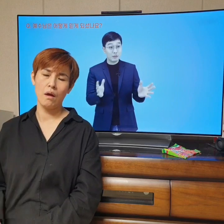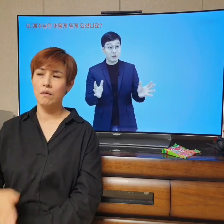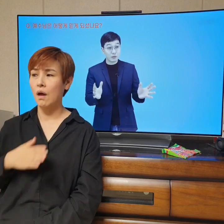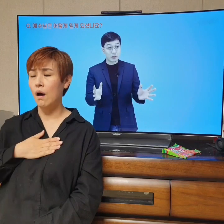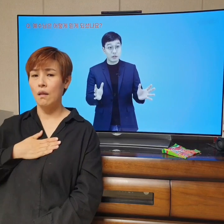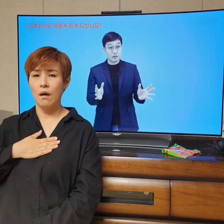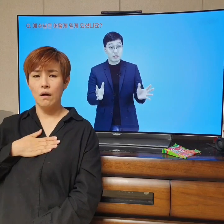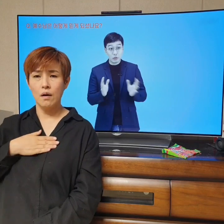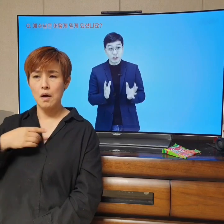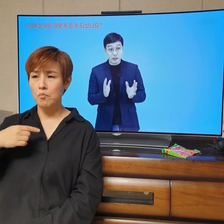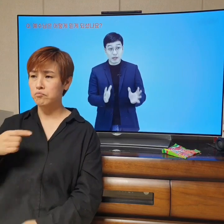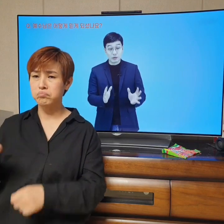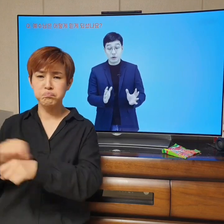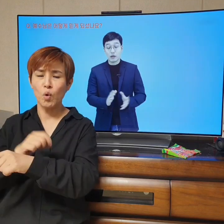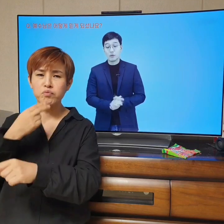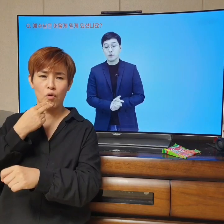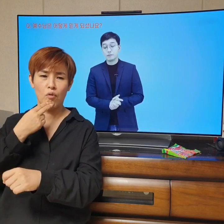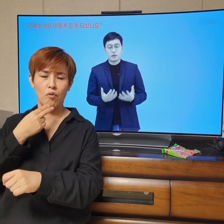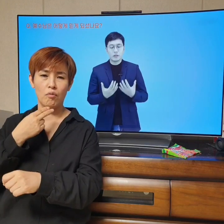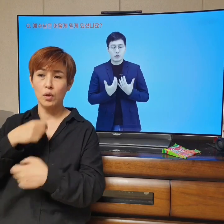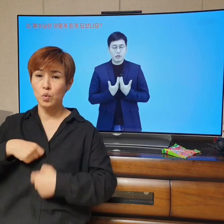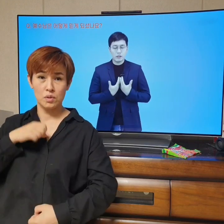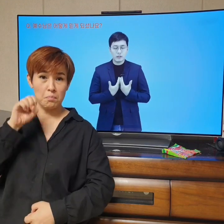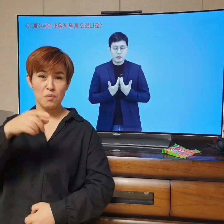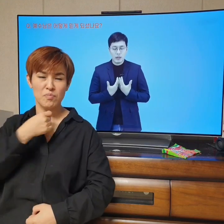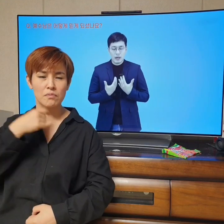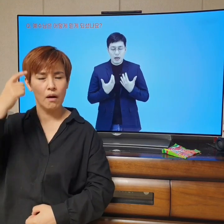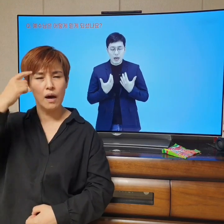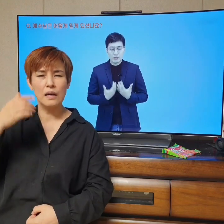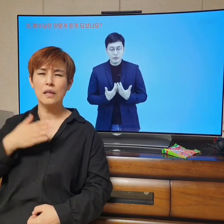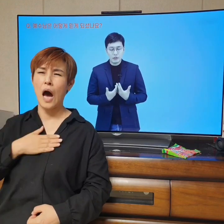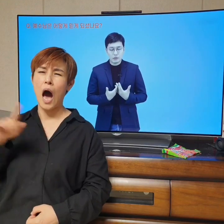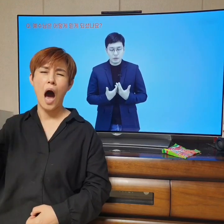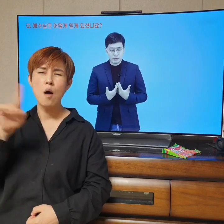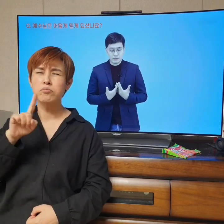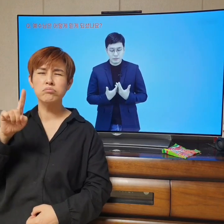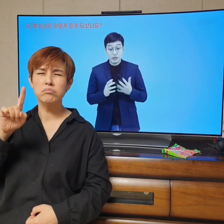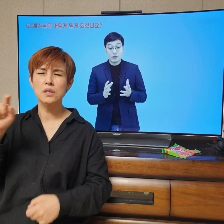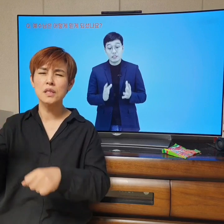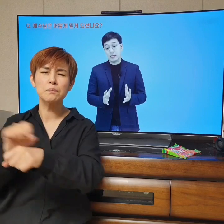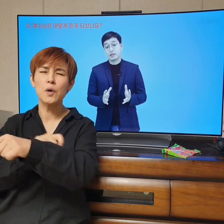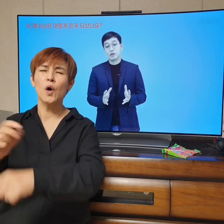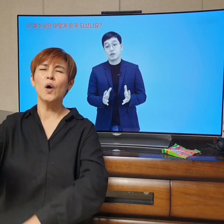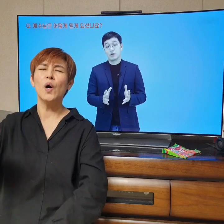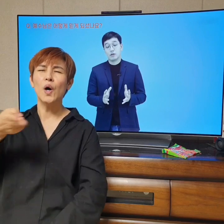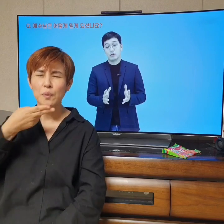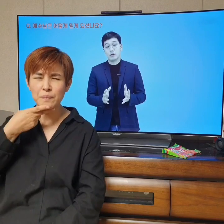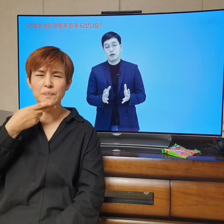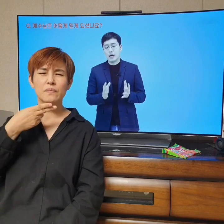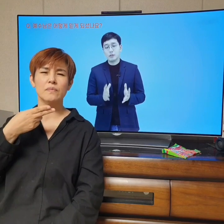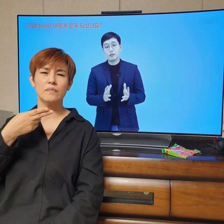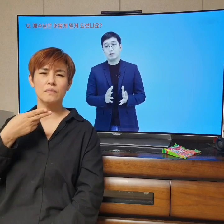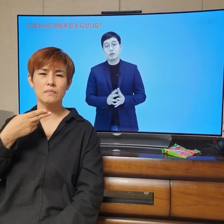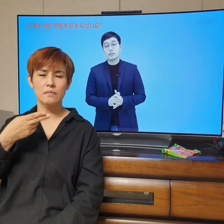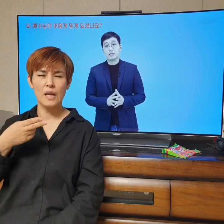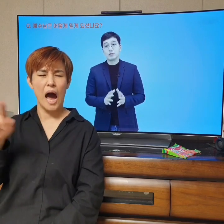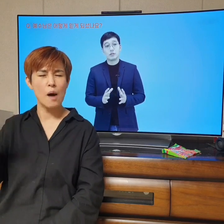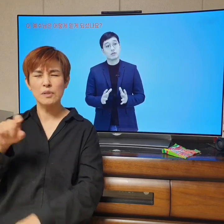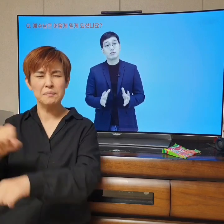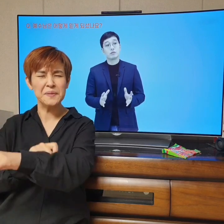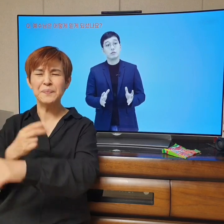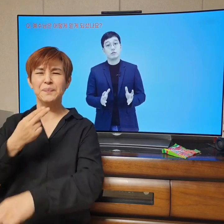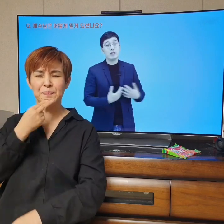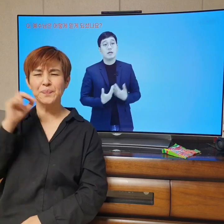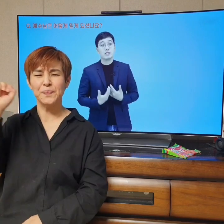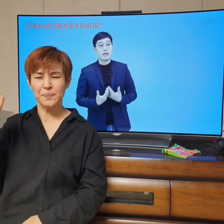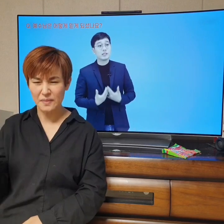저는 솔직히 아무 일도 없었기 때문에 솔직히 말하고 들어가려고. 근데 저에게는 아무 일도 일어나지 않아서